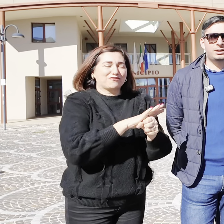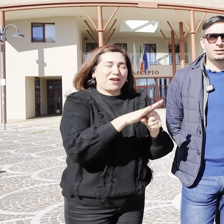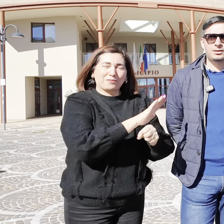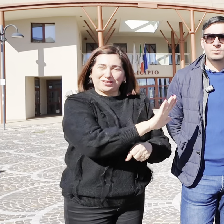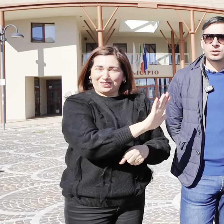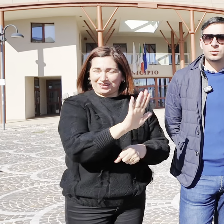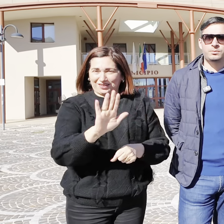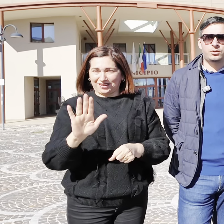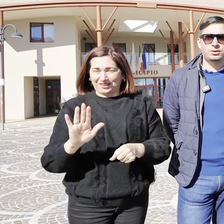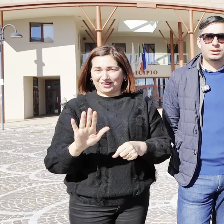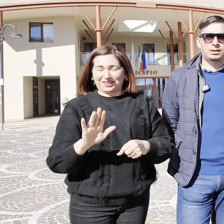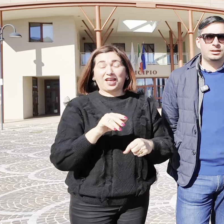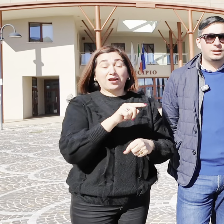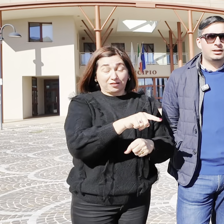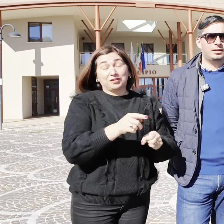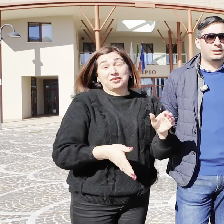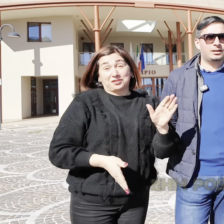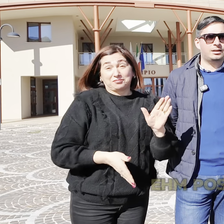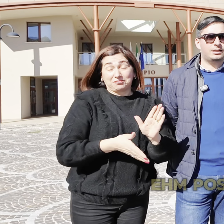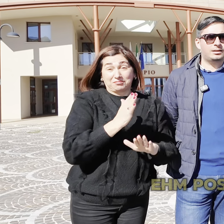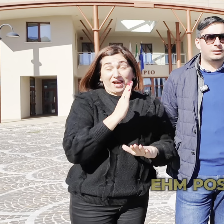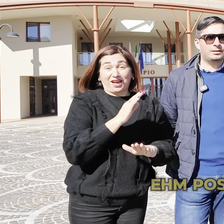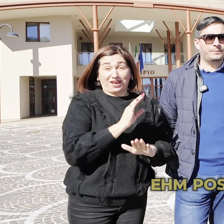da questi presupposti